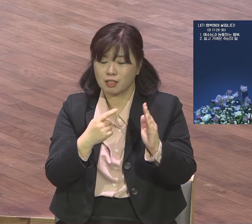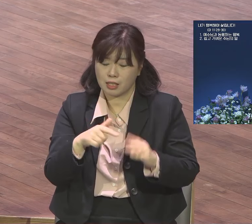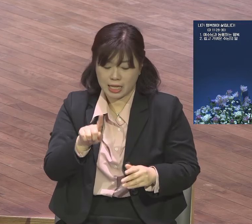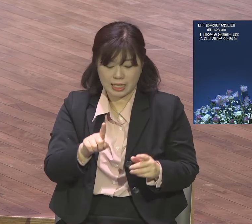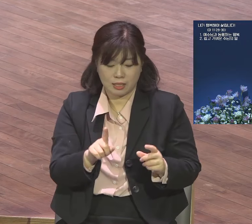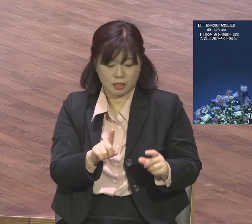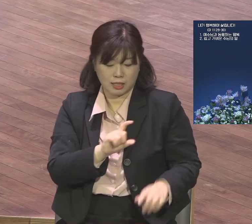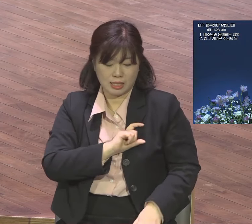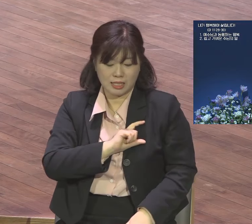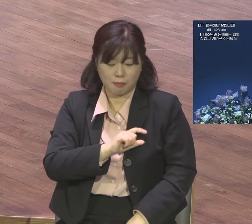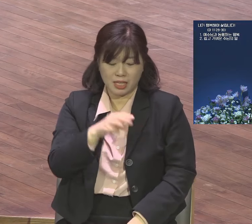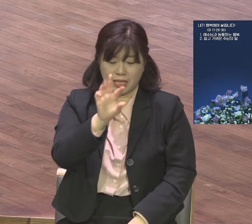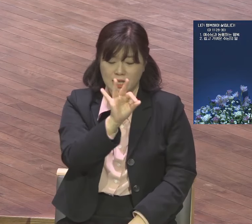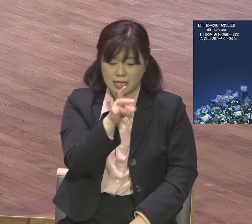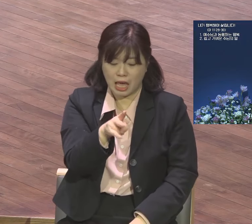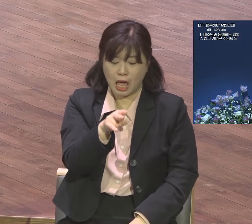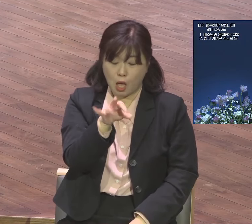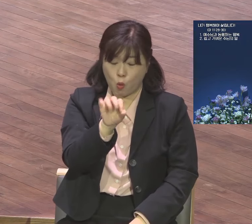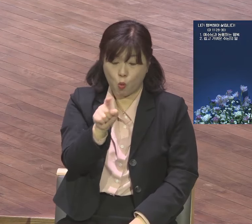받고 있었습니다.